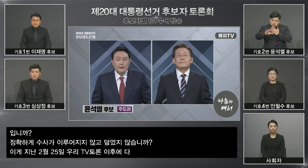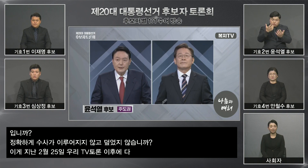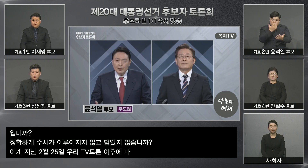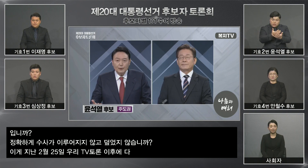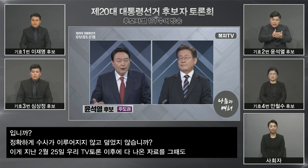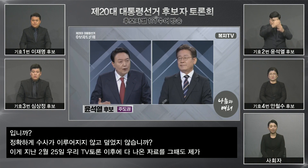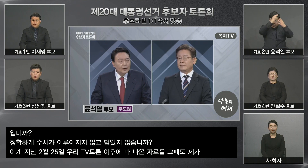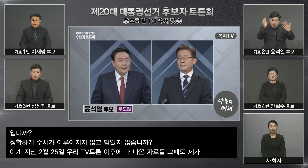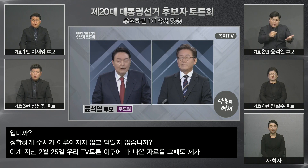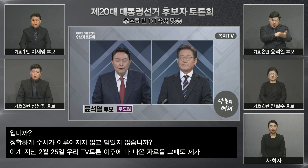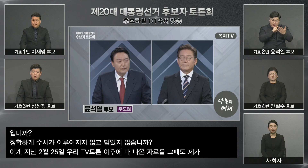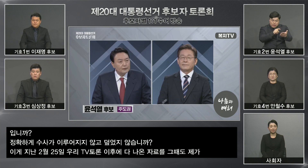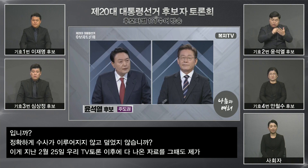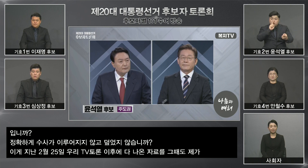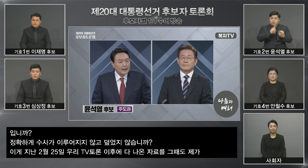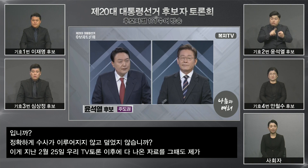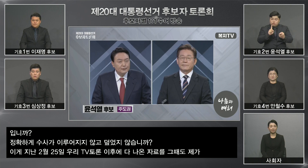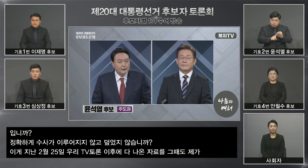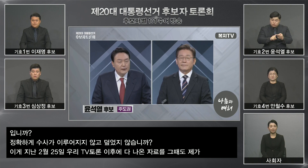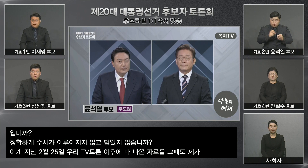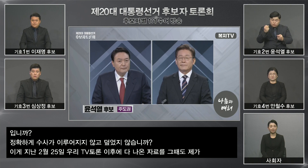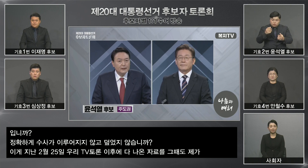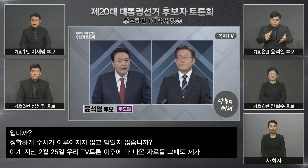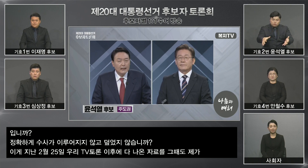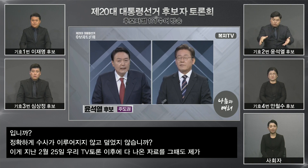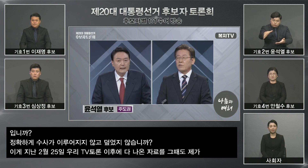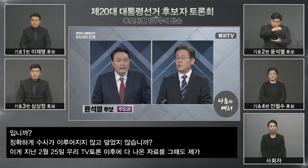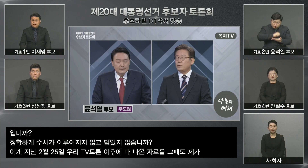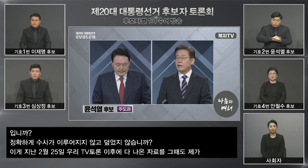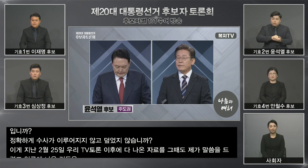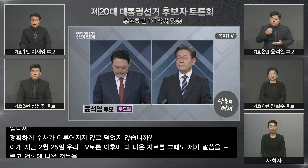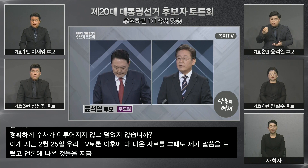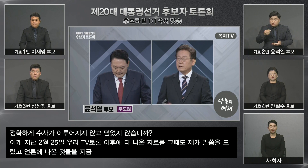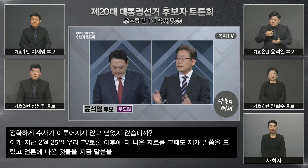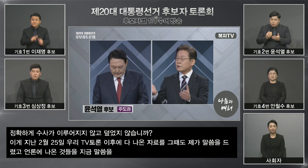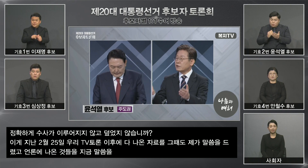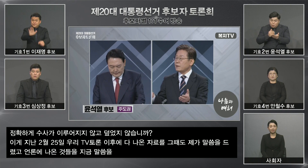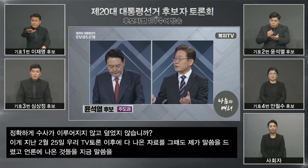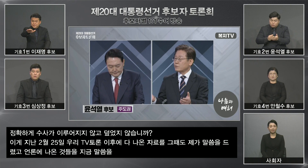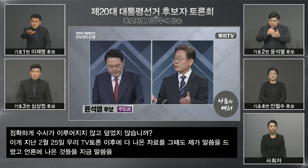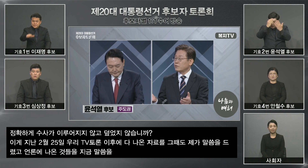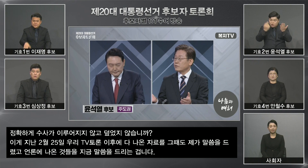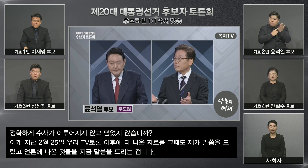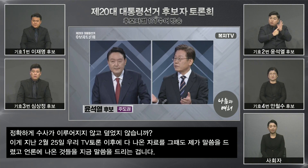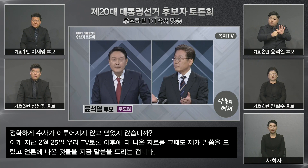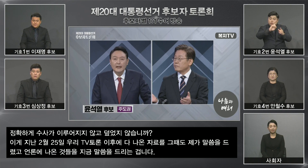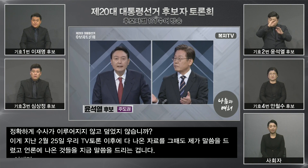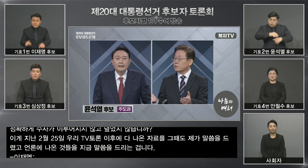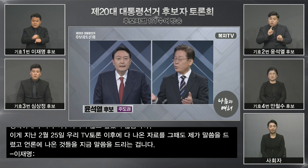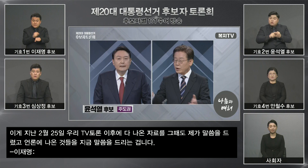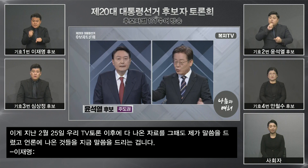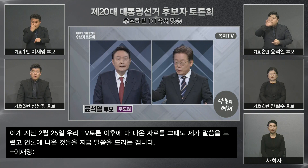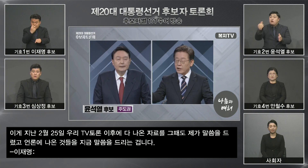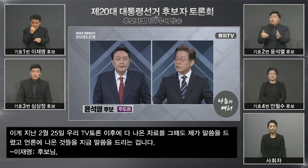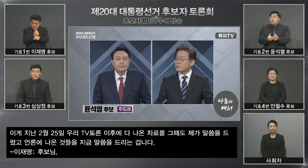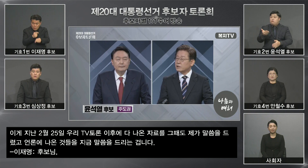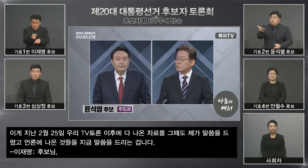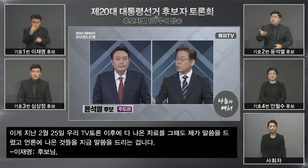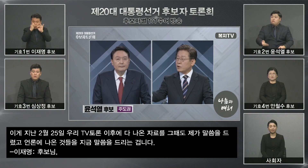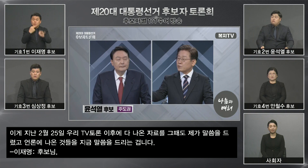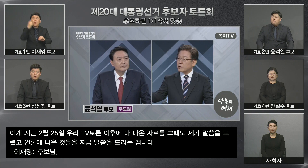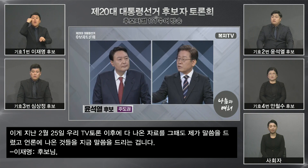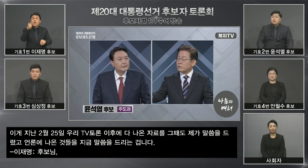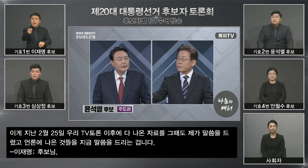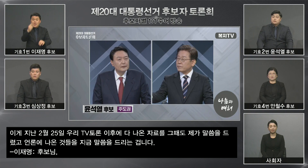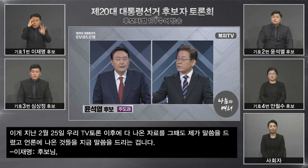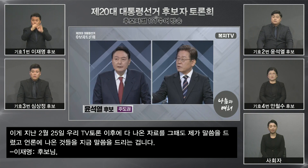드렸고 새로이 언론에 나온 것들을 지금 말씀을 드리는 겁니다. 후보님, 그래서 특검하자고요. 그거 왜 동의를 안 하십니까? 지금